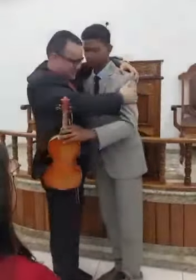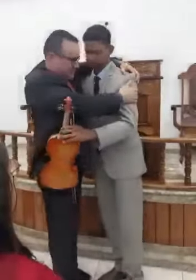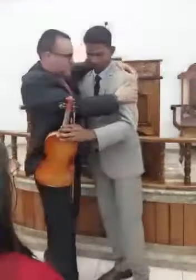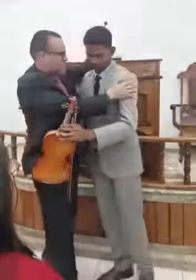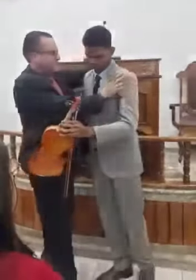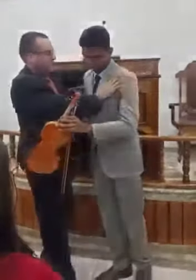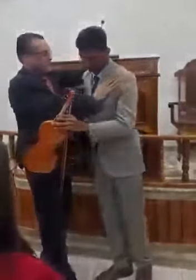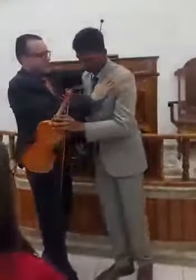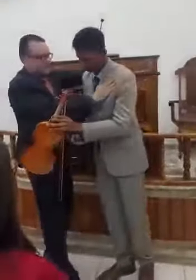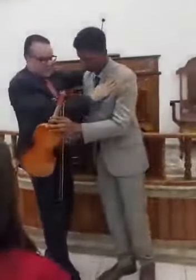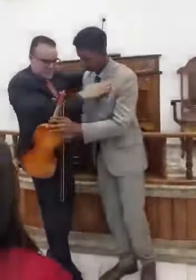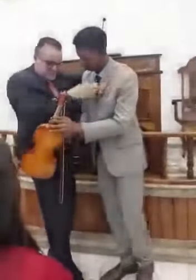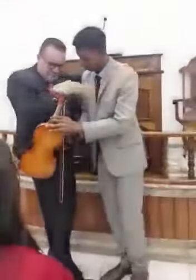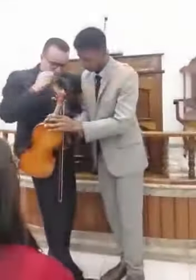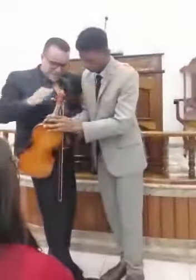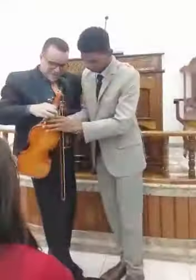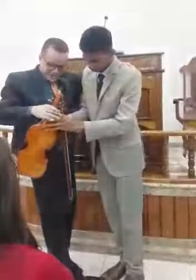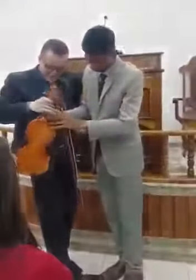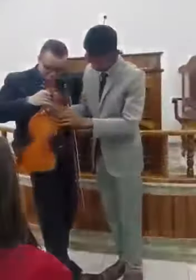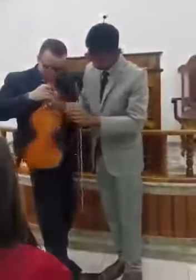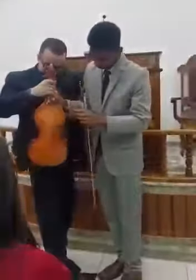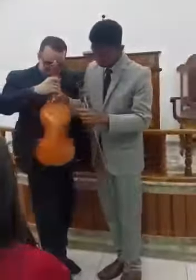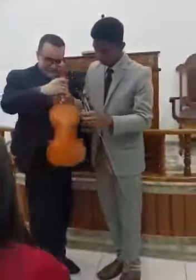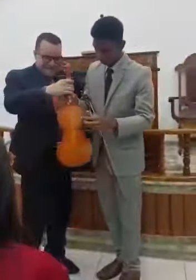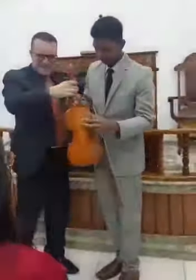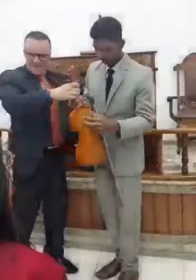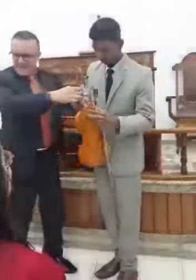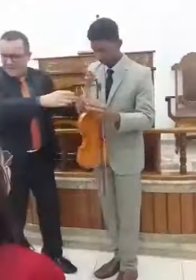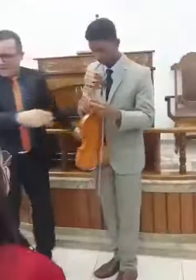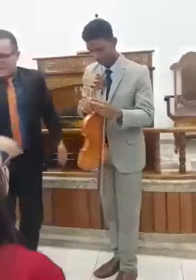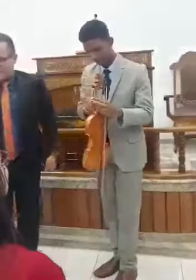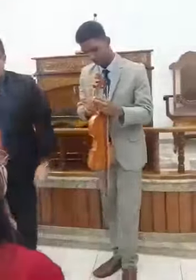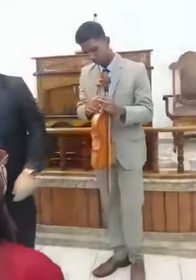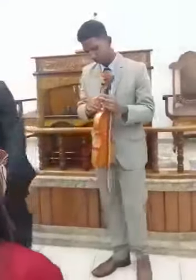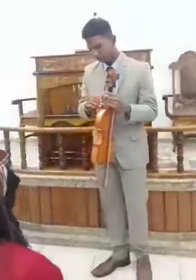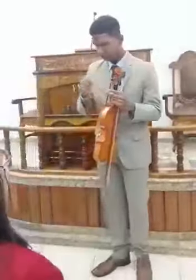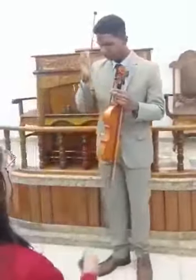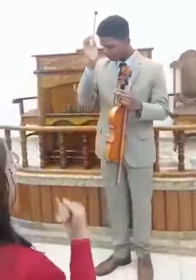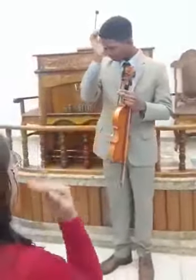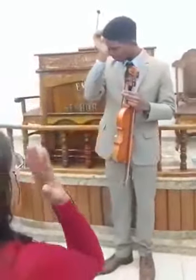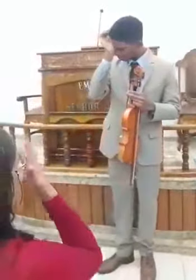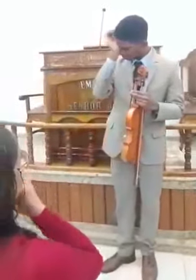Bonito, hein? Eu também é bonito, hein? Marinho, eu gosto. Que lindo.